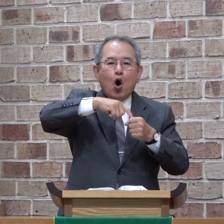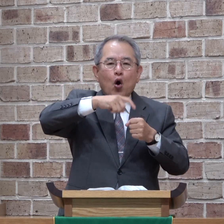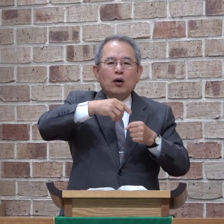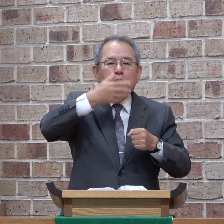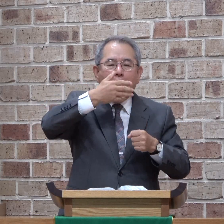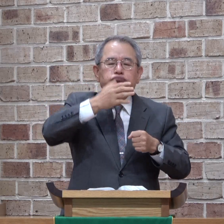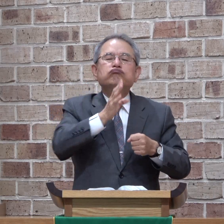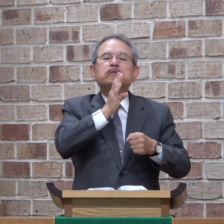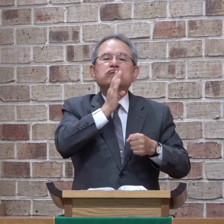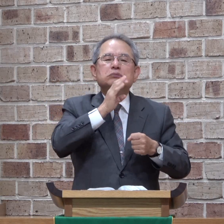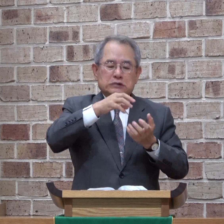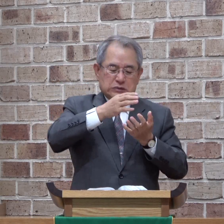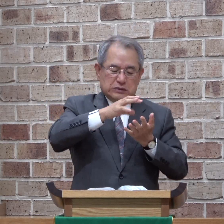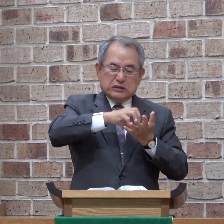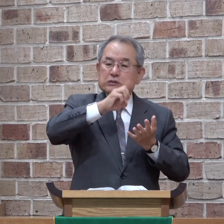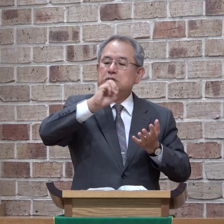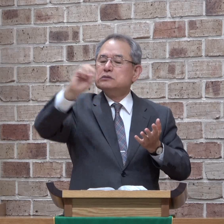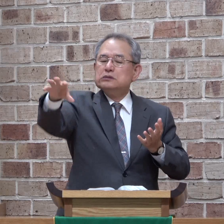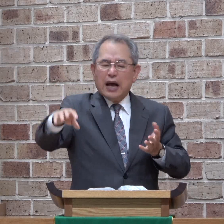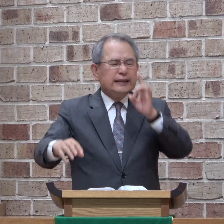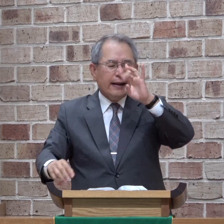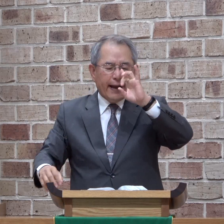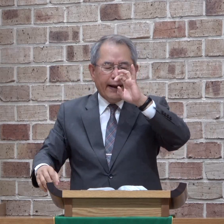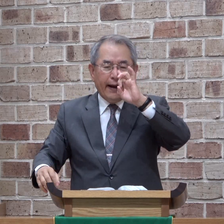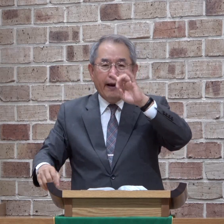나는 하나님의 자녀다 라고